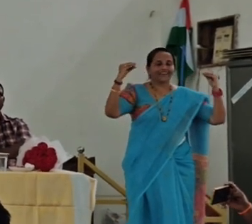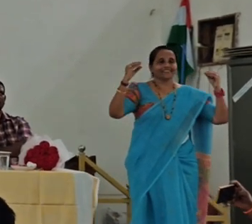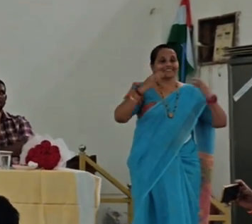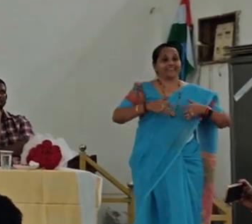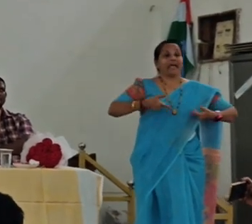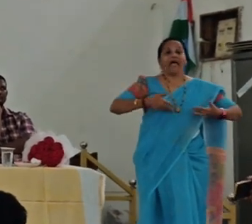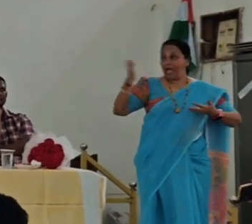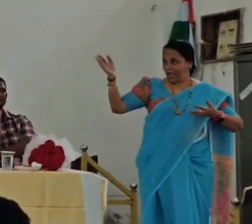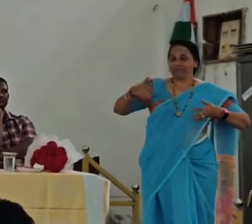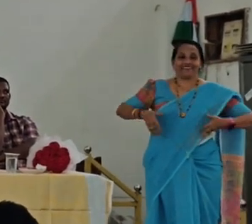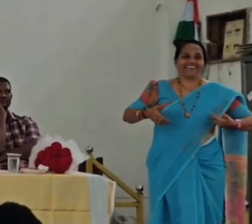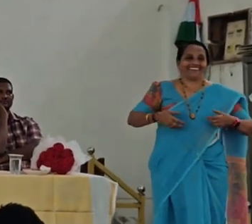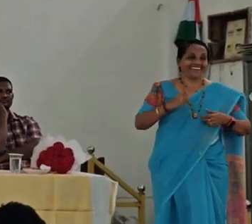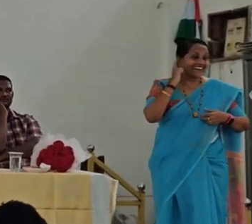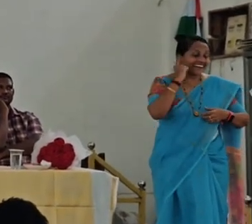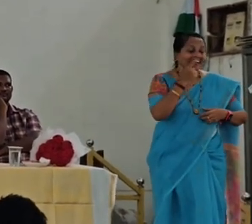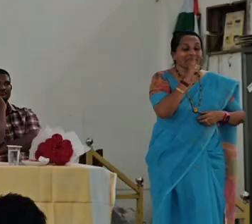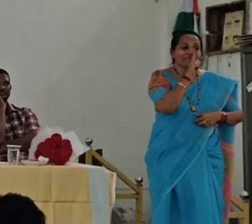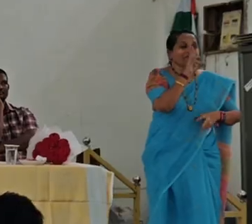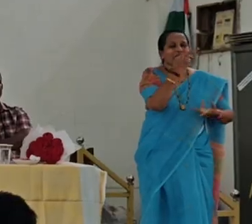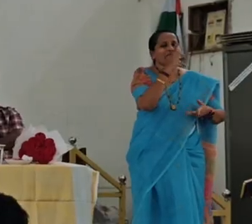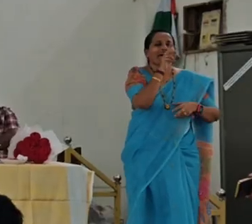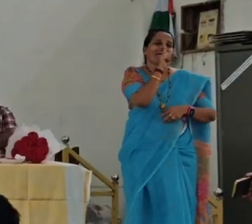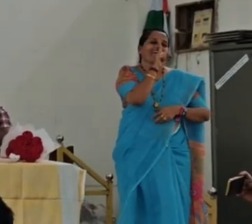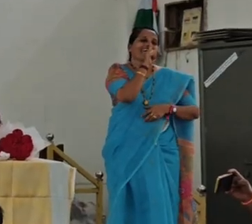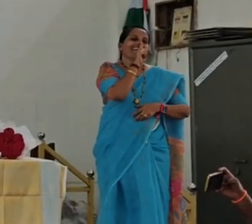ప్రశాంతత ఆస్వాదిస్తాం.